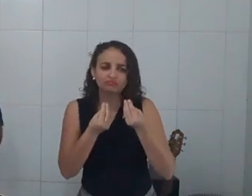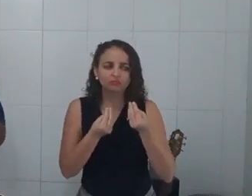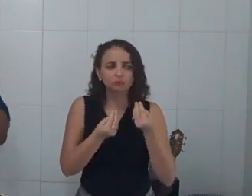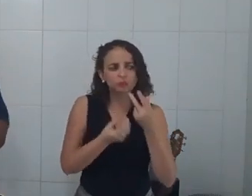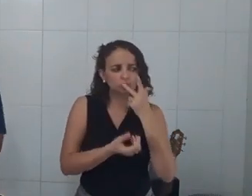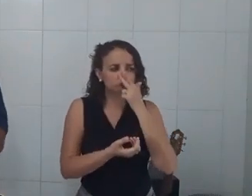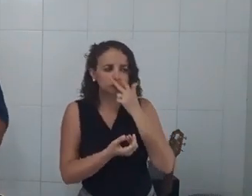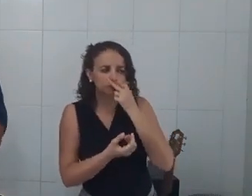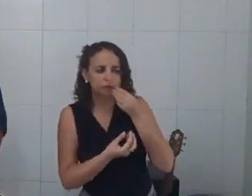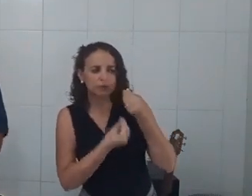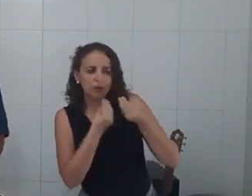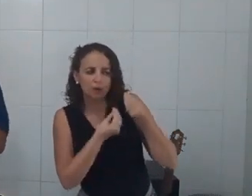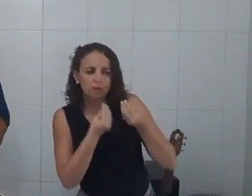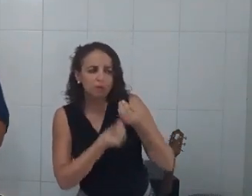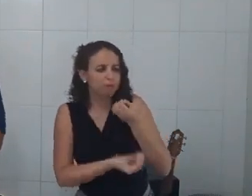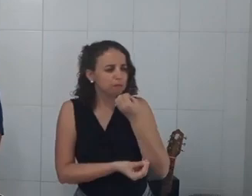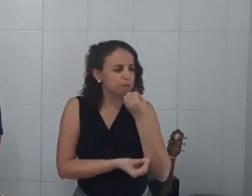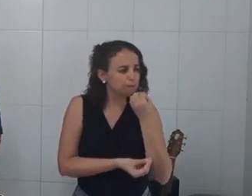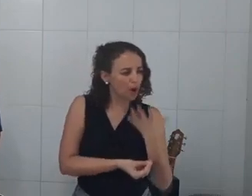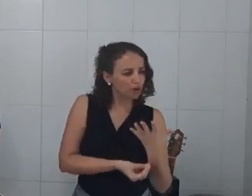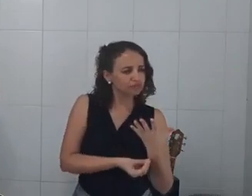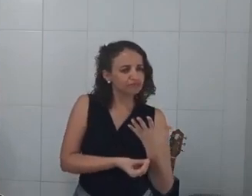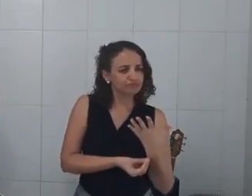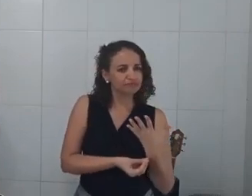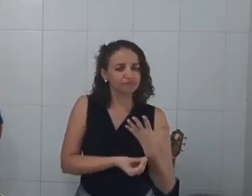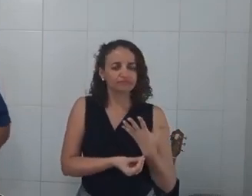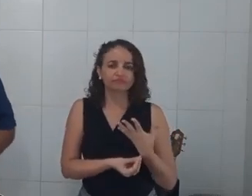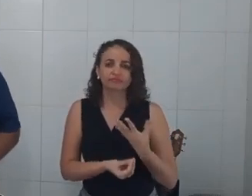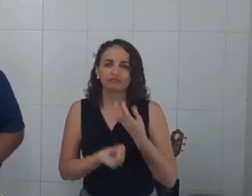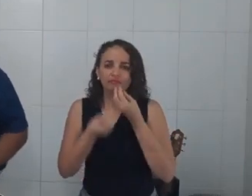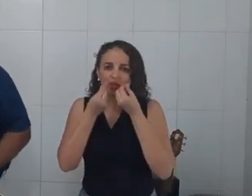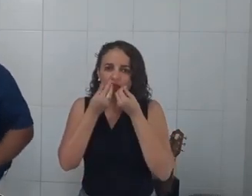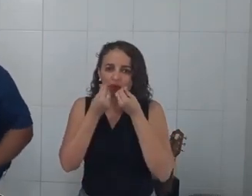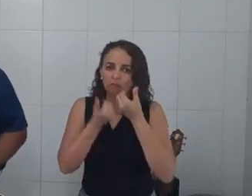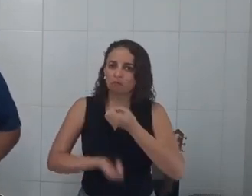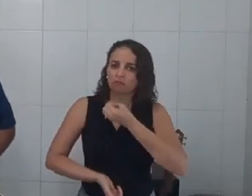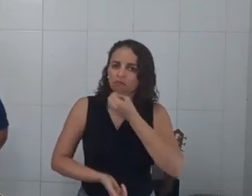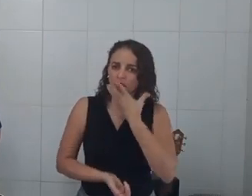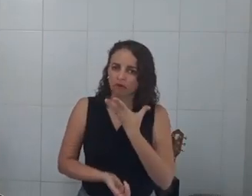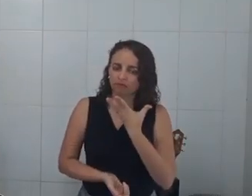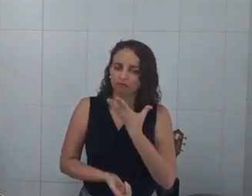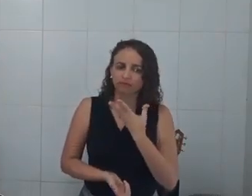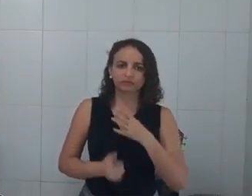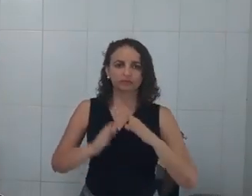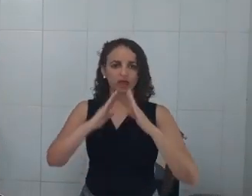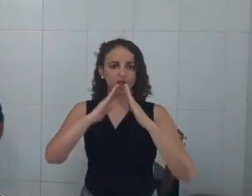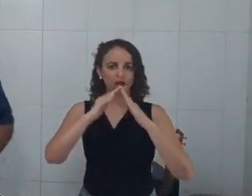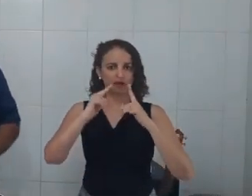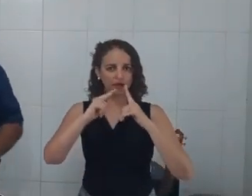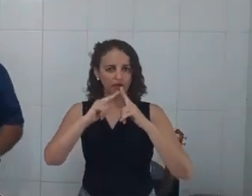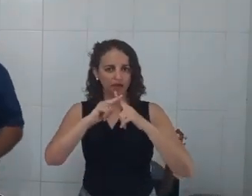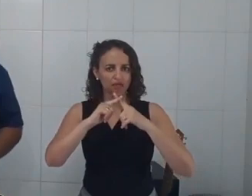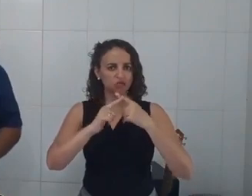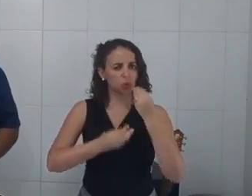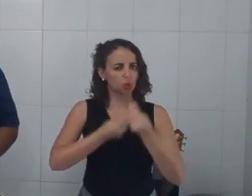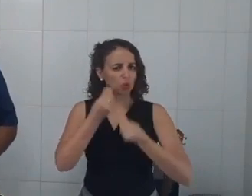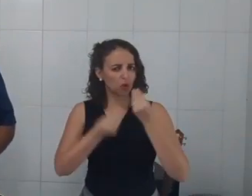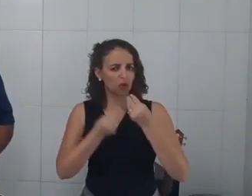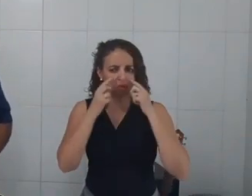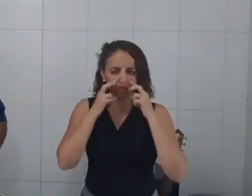aparência dela mostra que ela é uma manga madura. Na igreja, como reconhecer uma igreja madura?